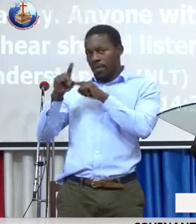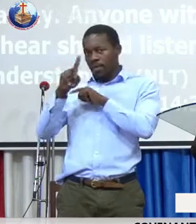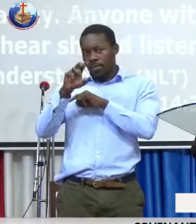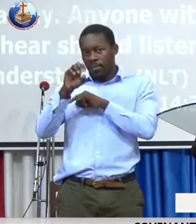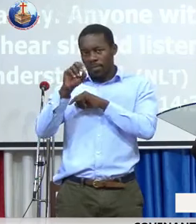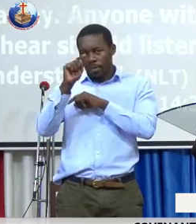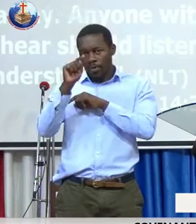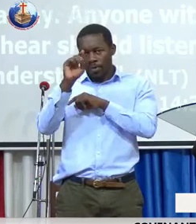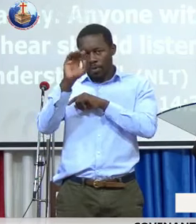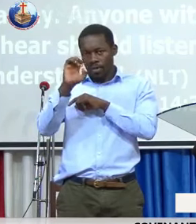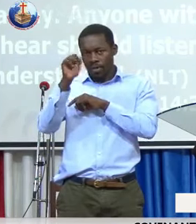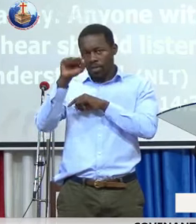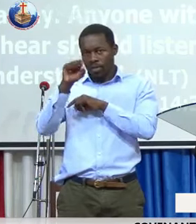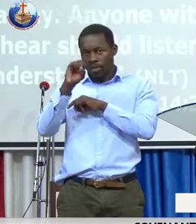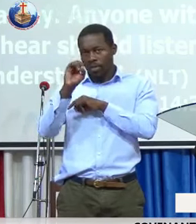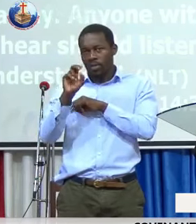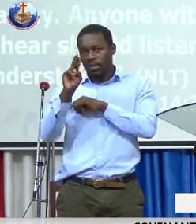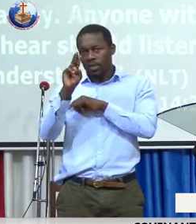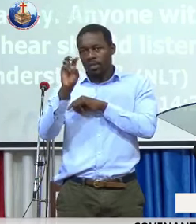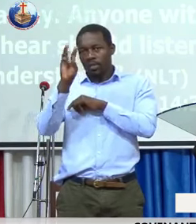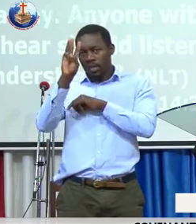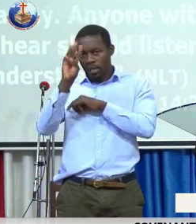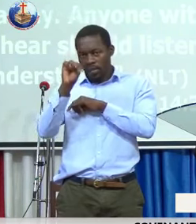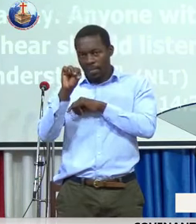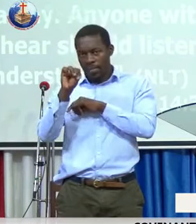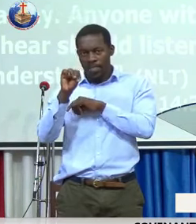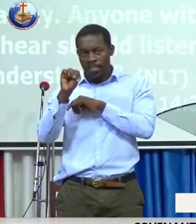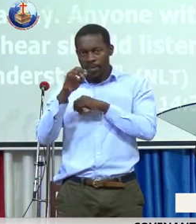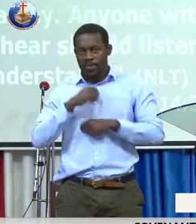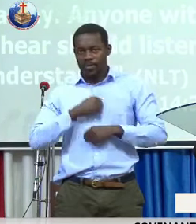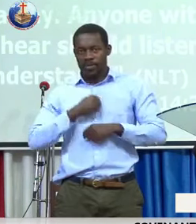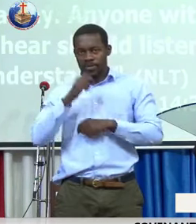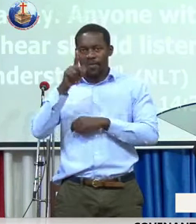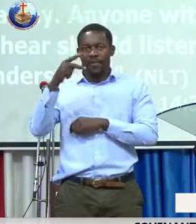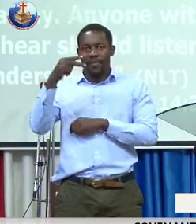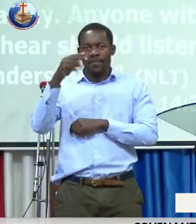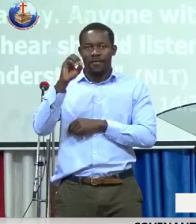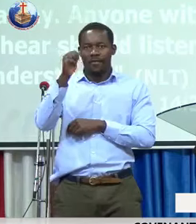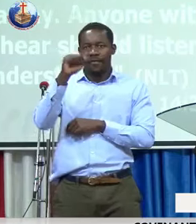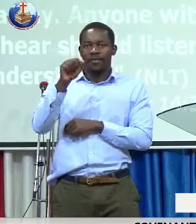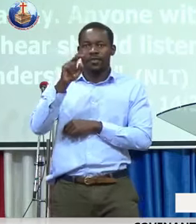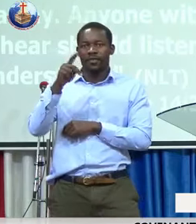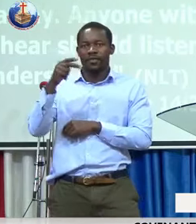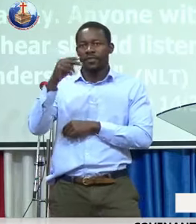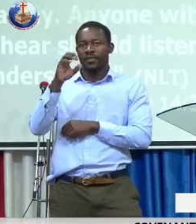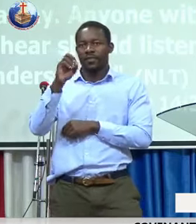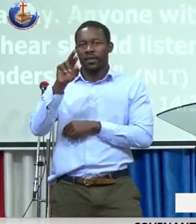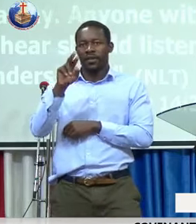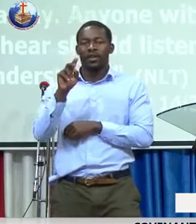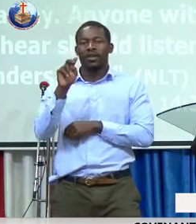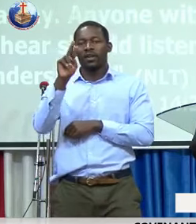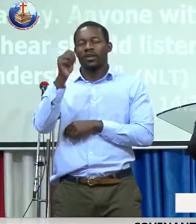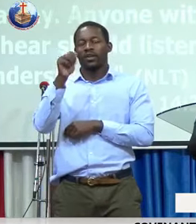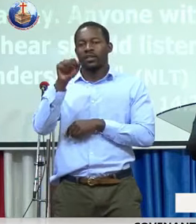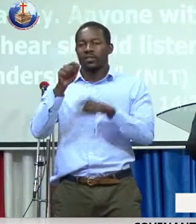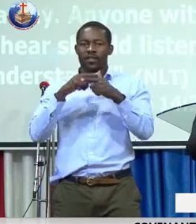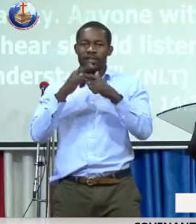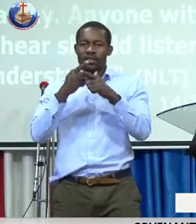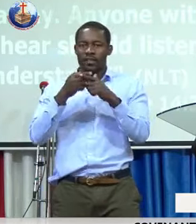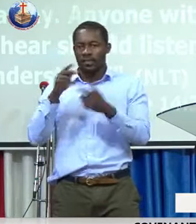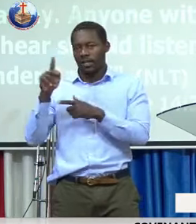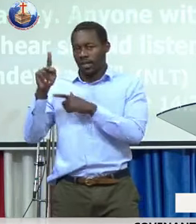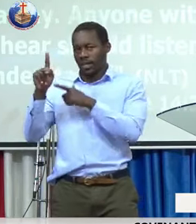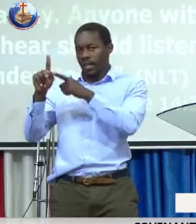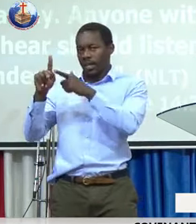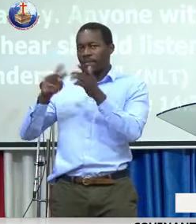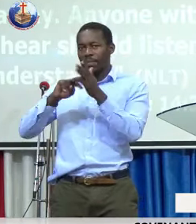ya potassium. Actually that is phosphorus salts, not potassium. Eh. And then the K is what stands for the potassium salts. Kisha pia kuna chumvi